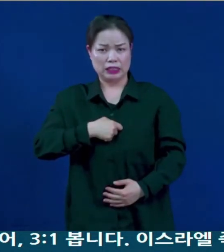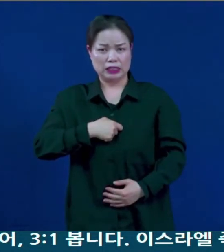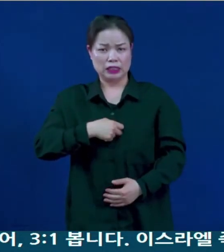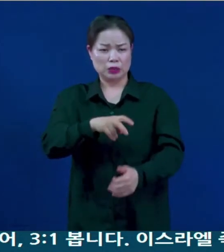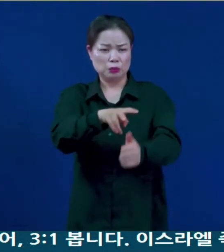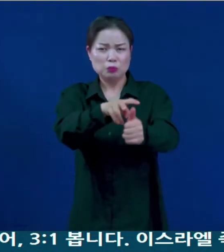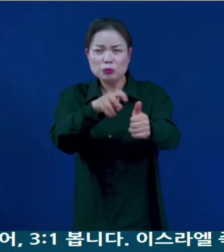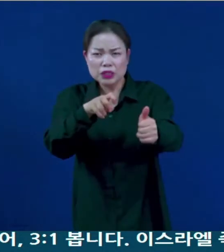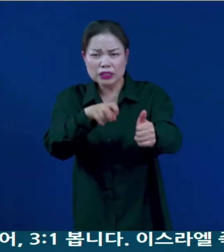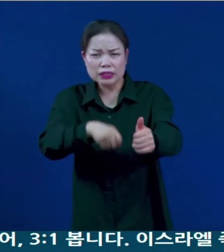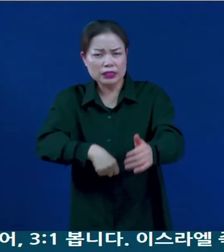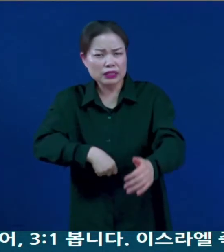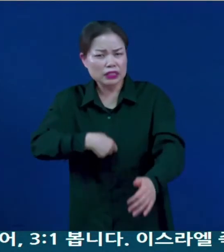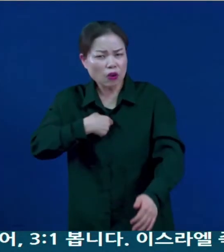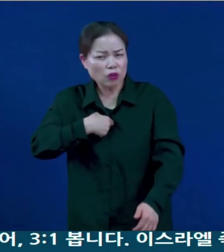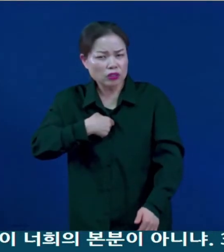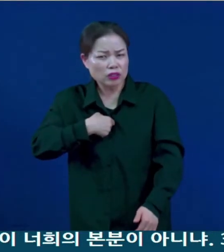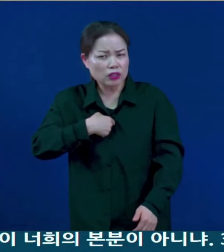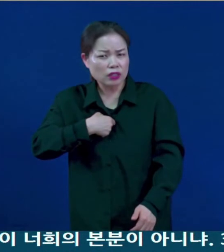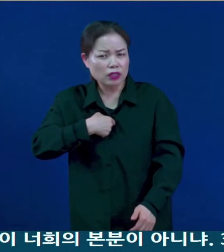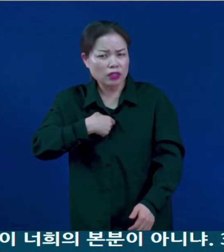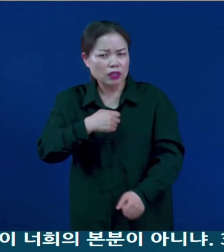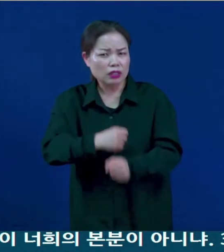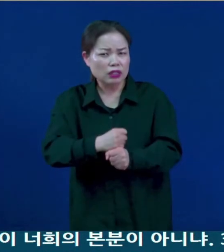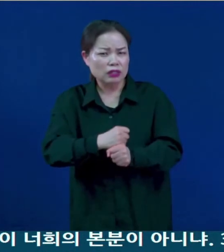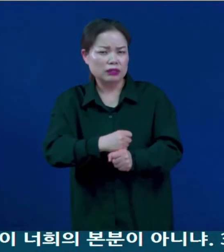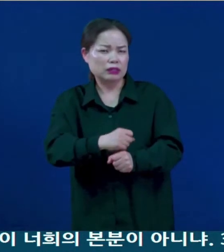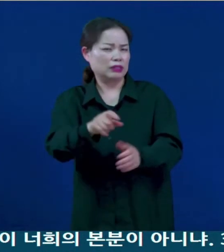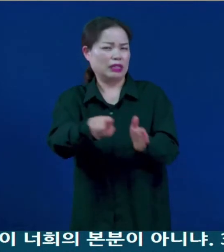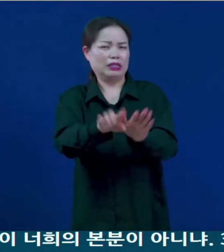미워하고 정직한 것을 굽게 하는 자들아.